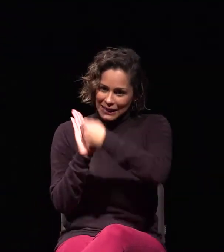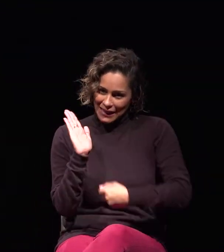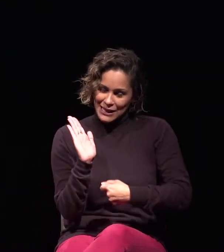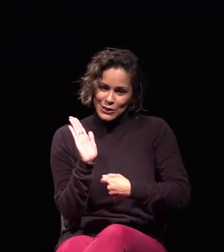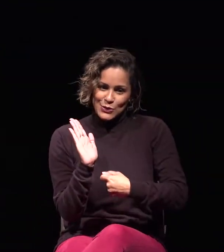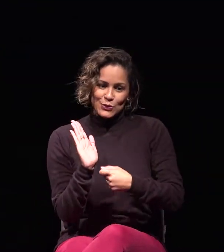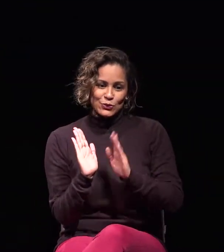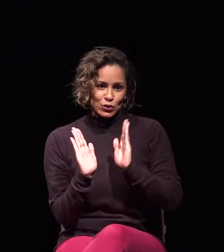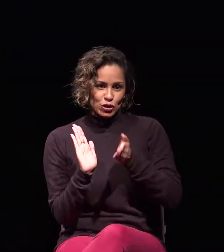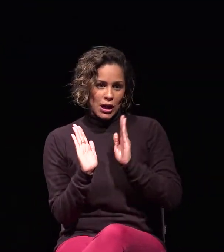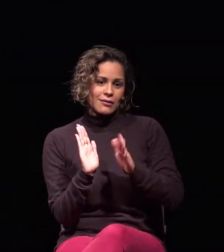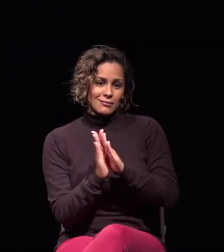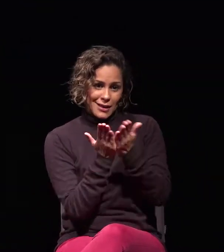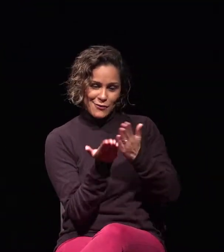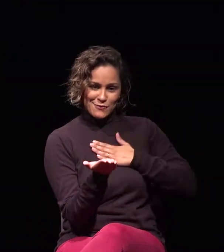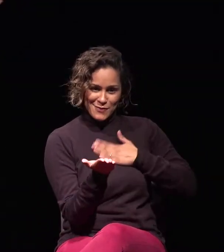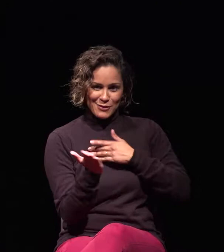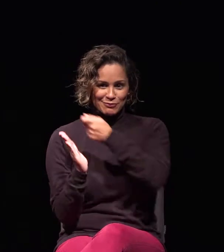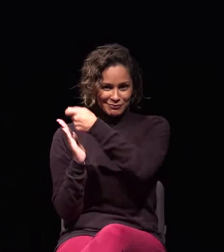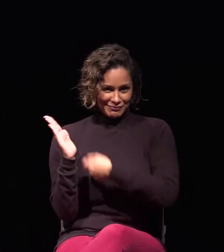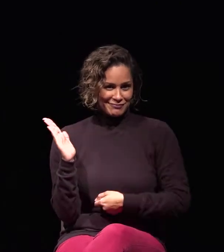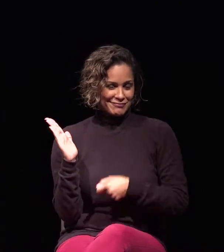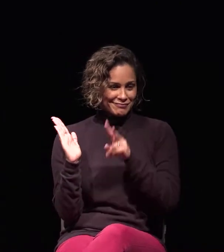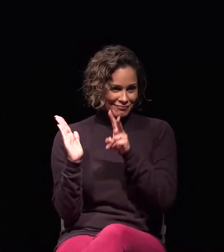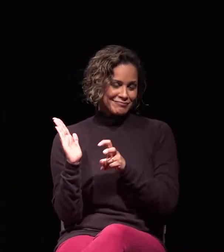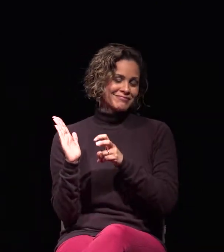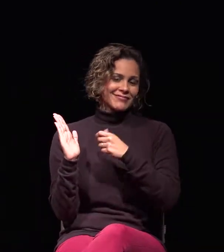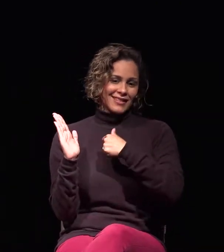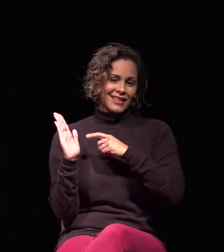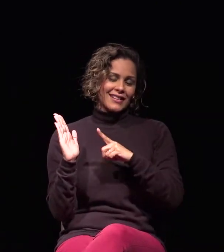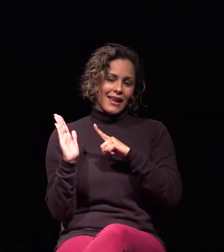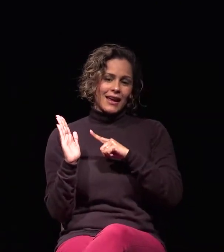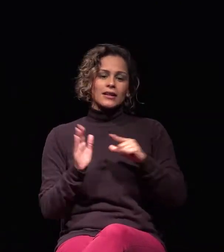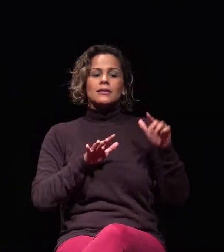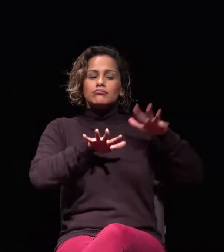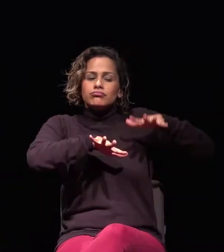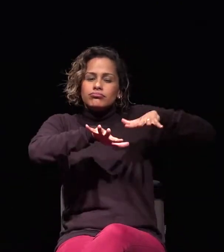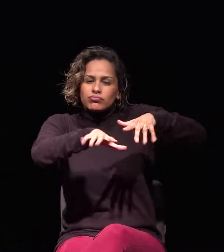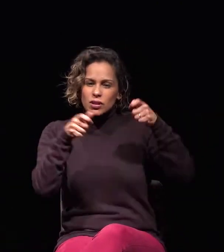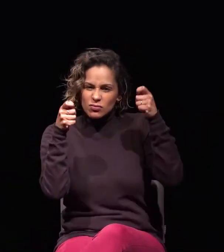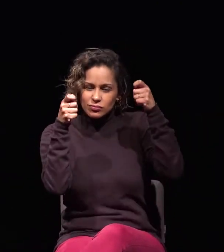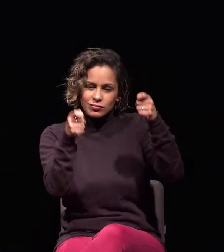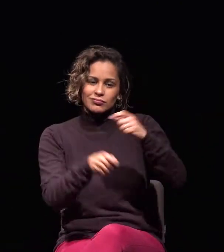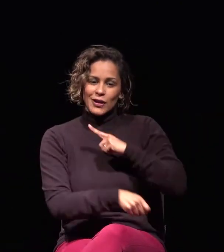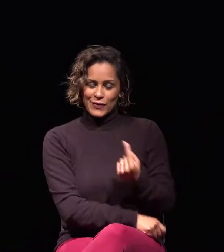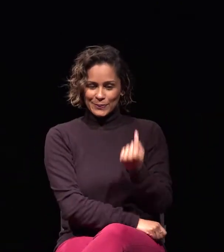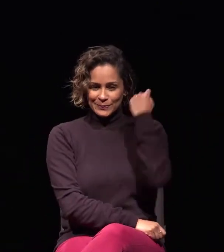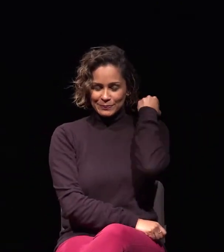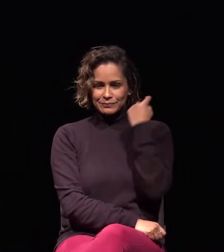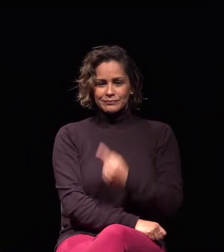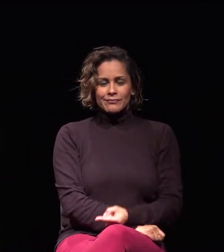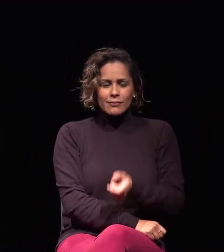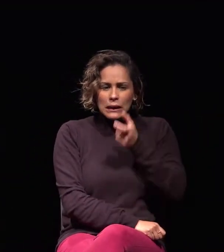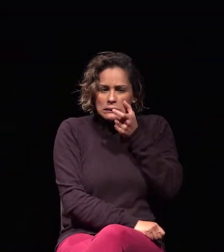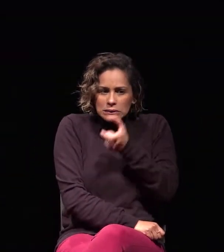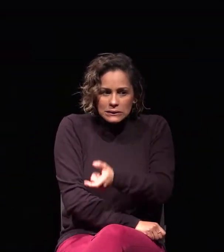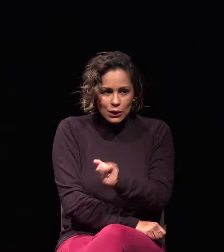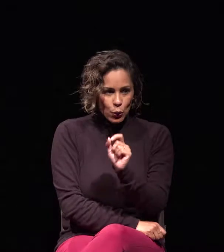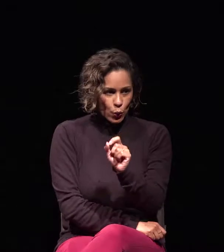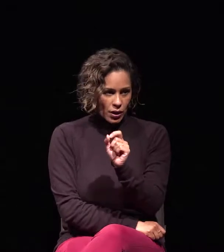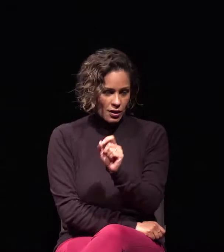livro, do Breve História do Feminismo. Essa manifestação, ela é interessante porque ela vai